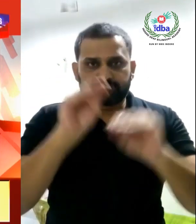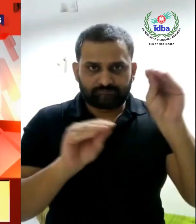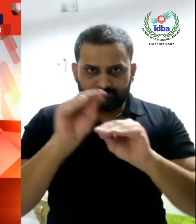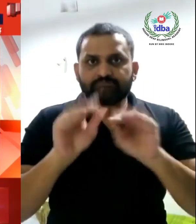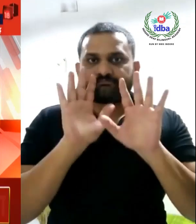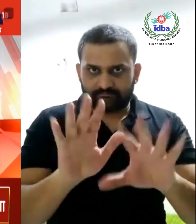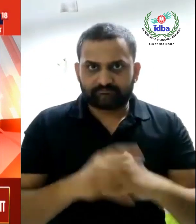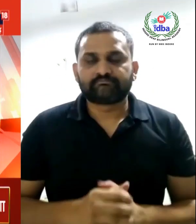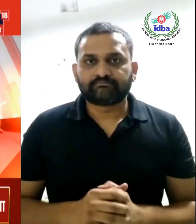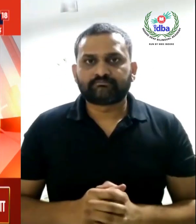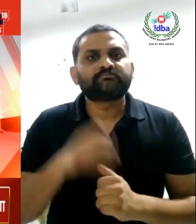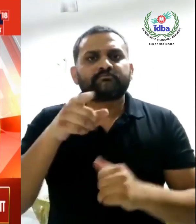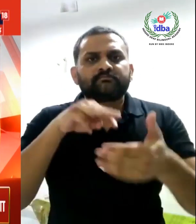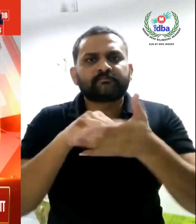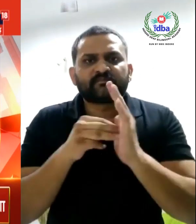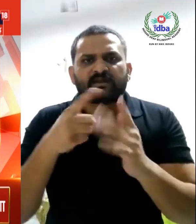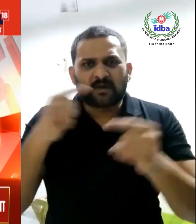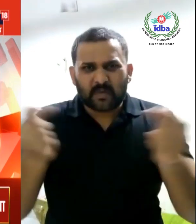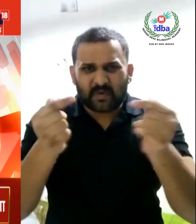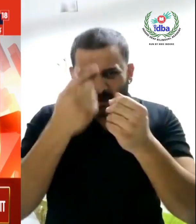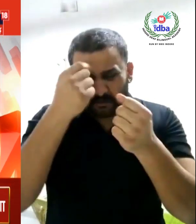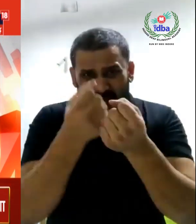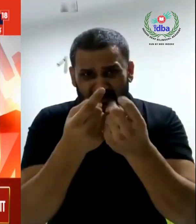है, जिससे